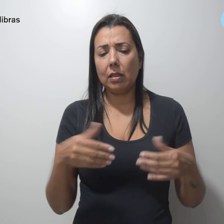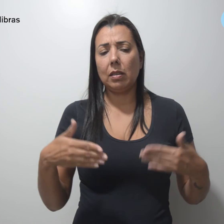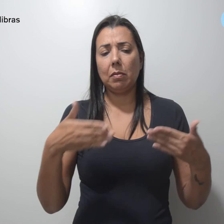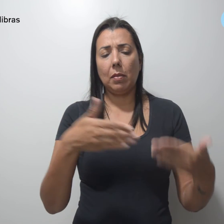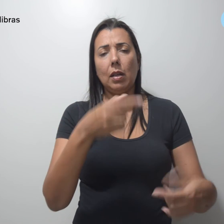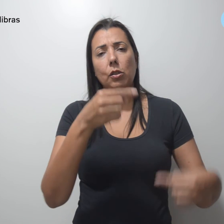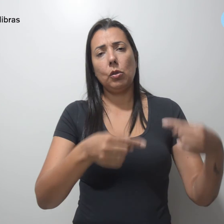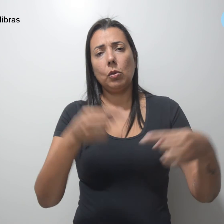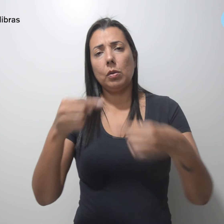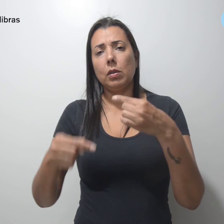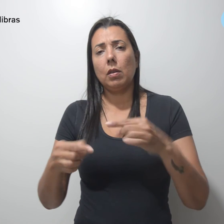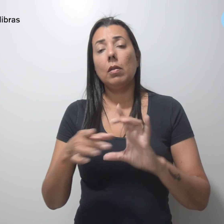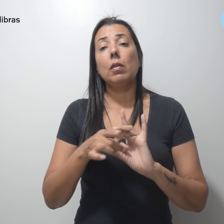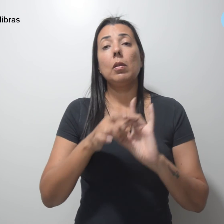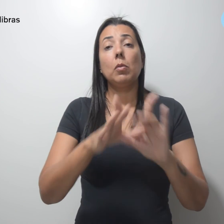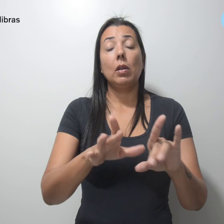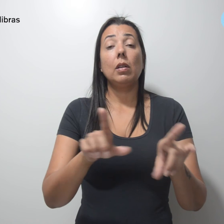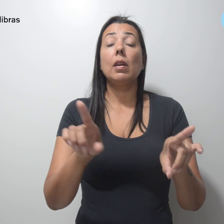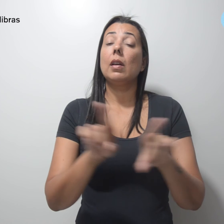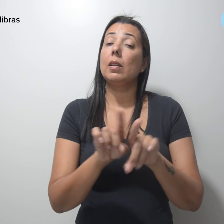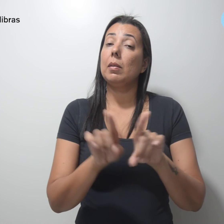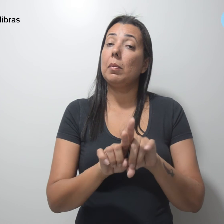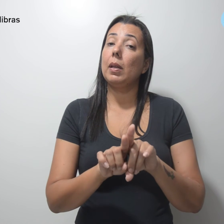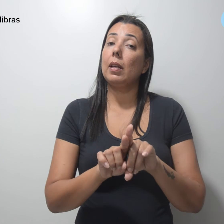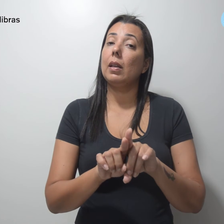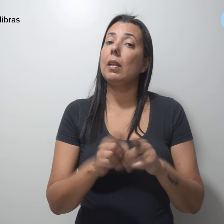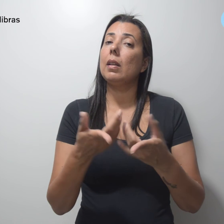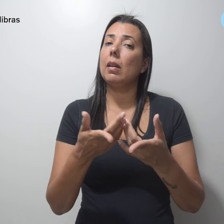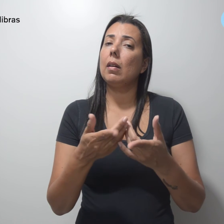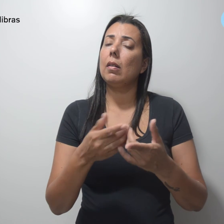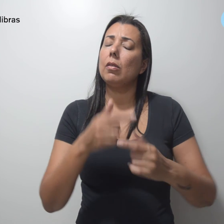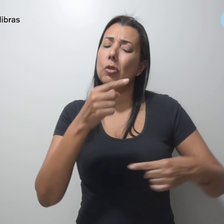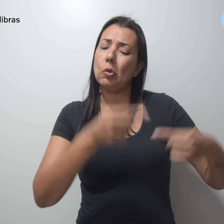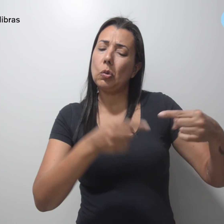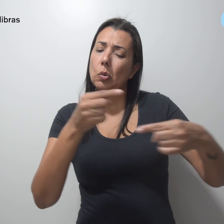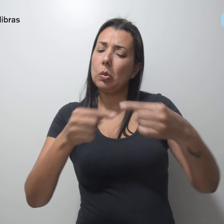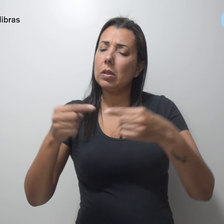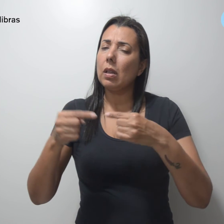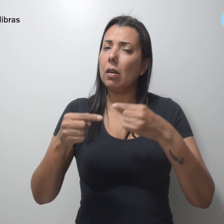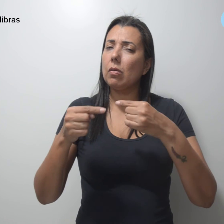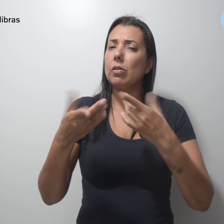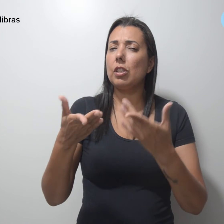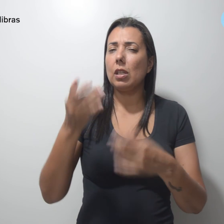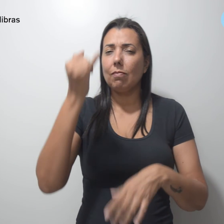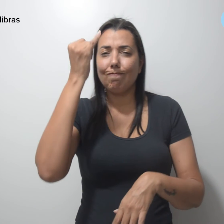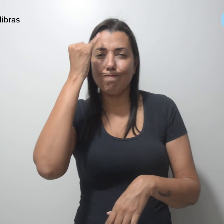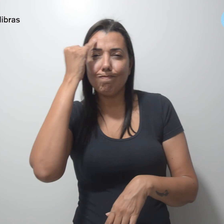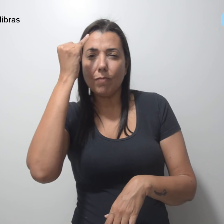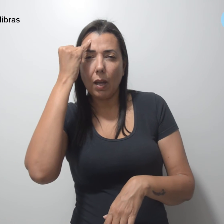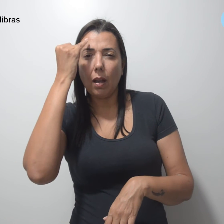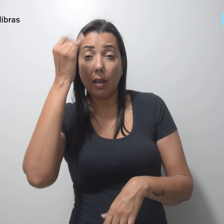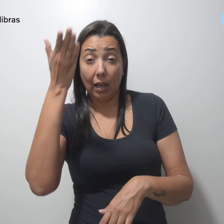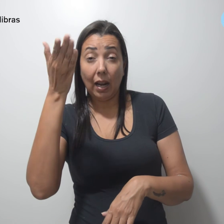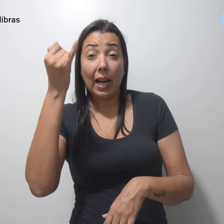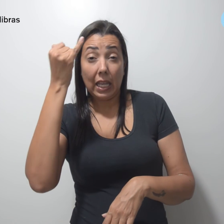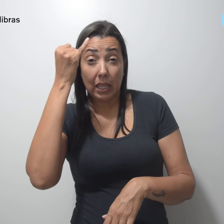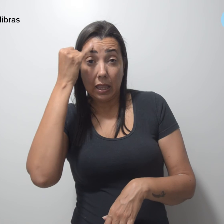debate democrático e nem ensejam discussões de ideais. Essa ideologia visa